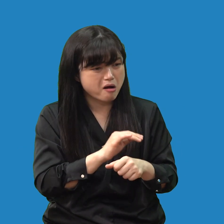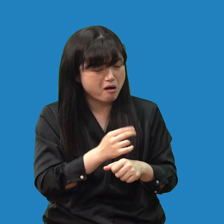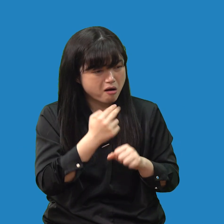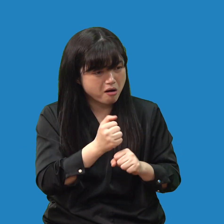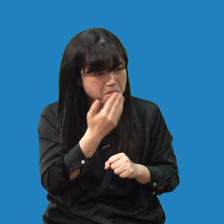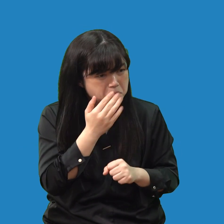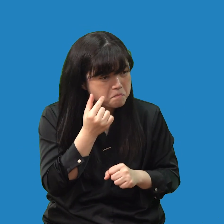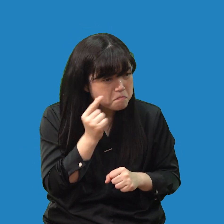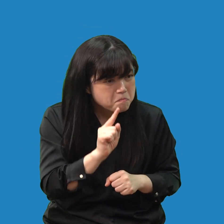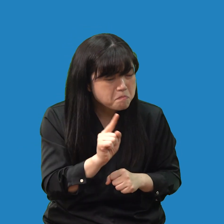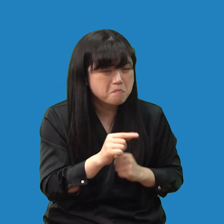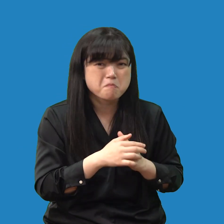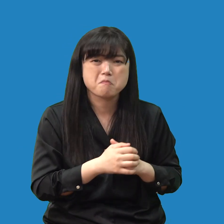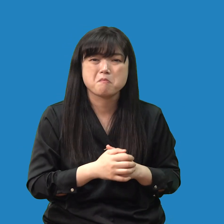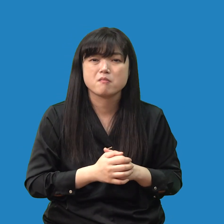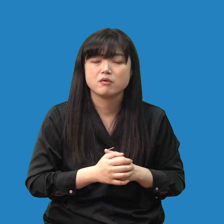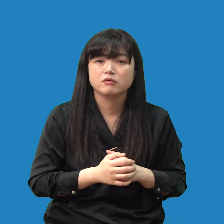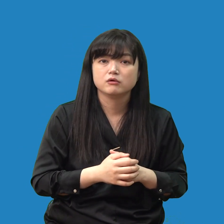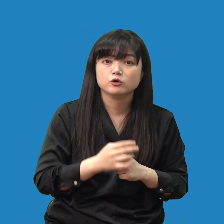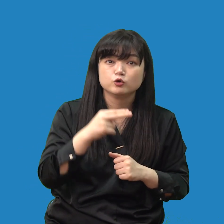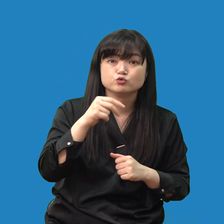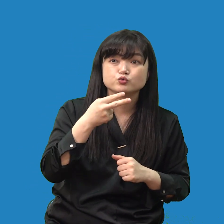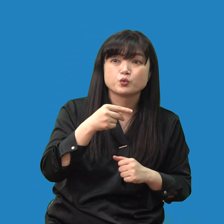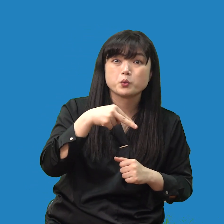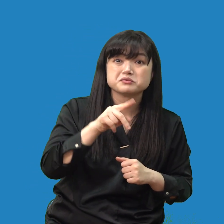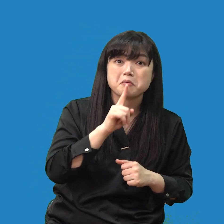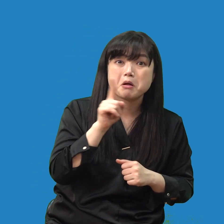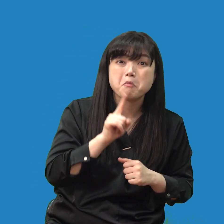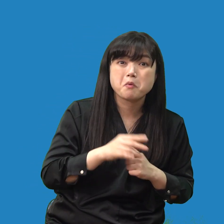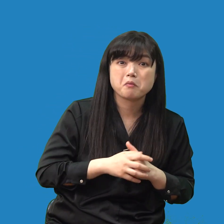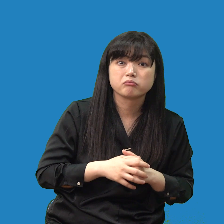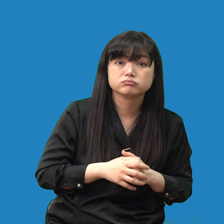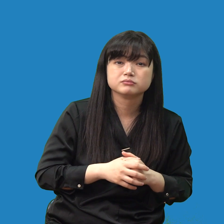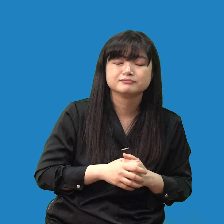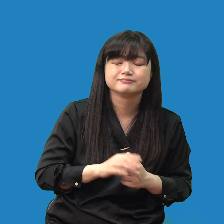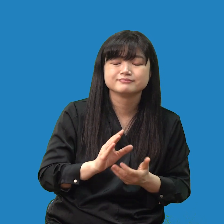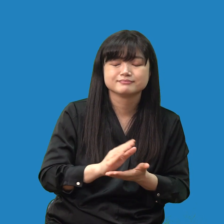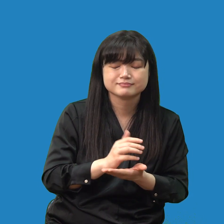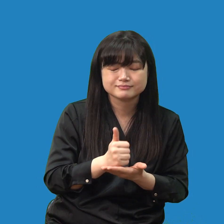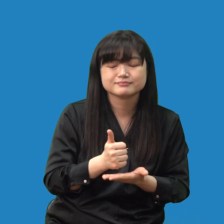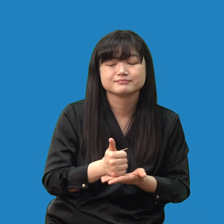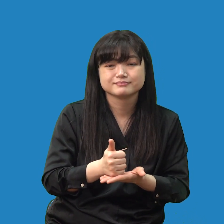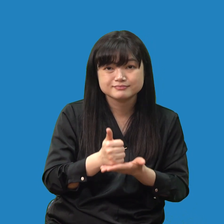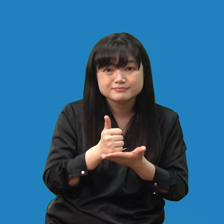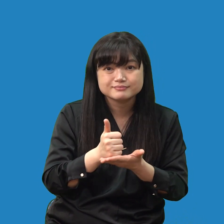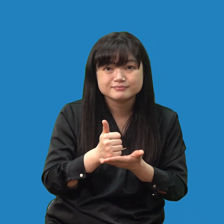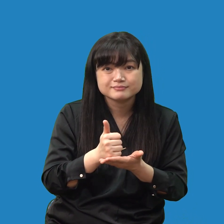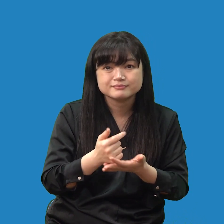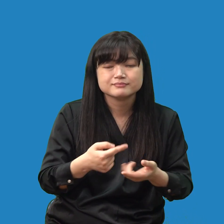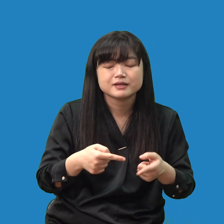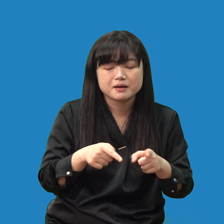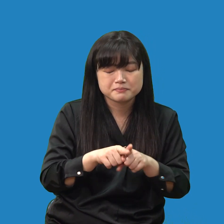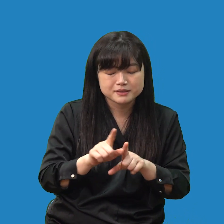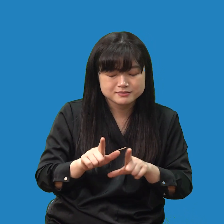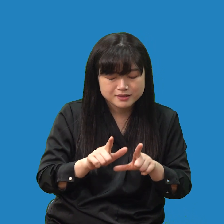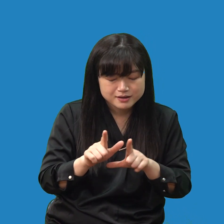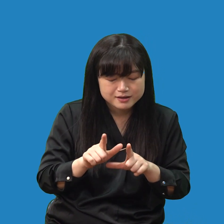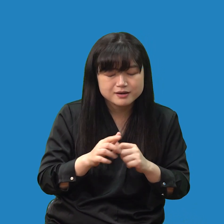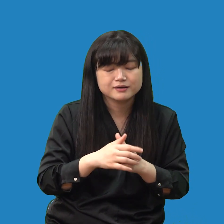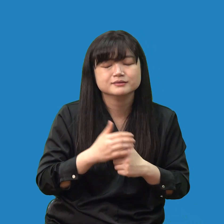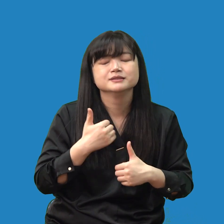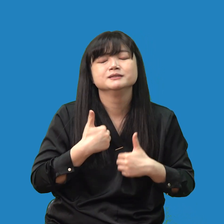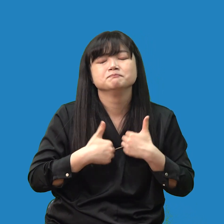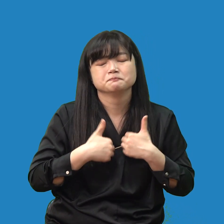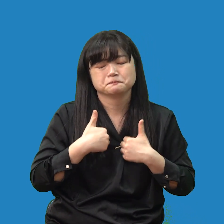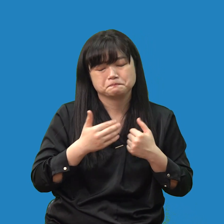살아갈 수가 있습니까? 물었습니다. 근데 수도사의 답이 이랬습니다. 그리스도를 섬기고 함께